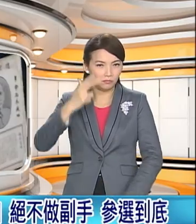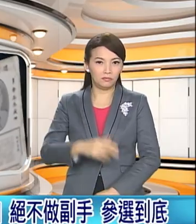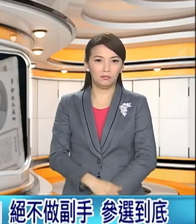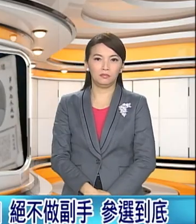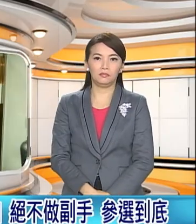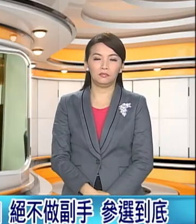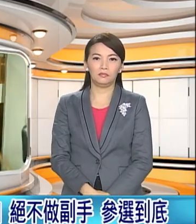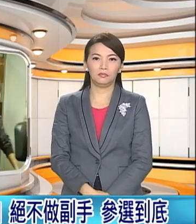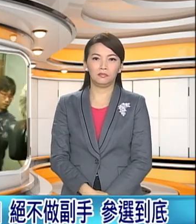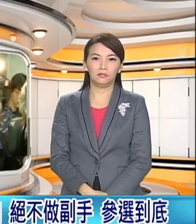底。